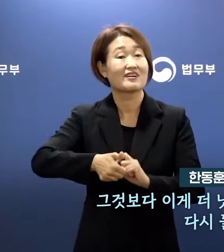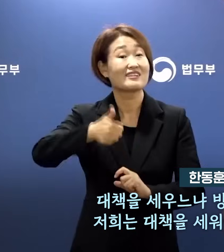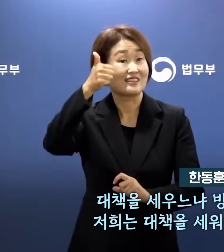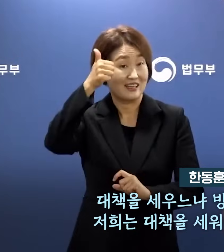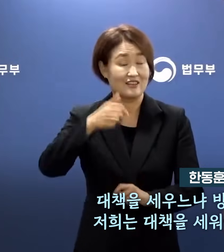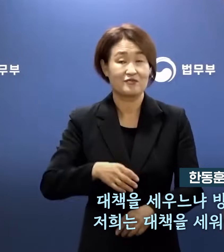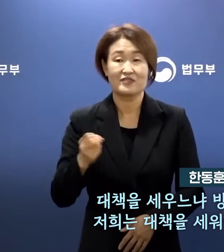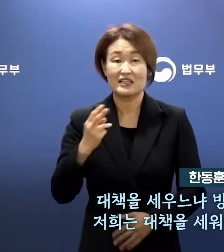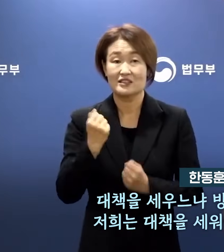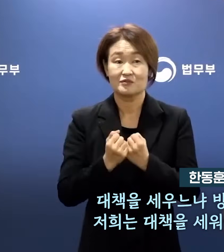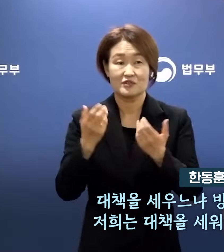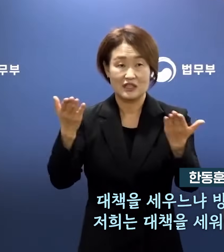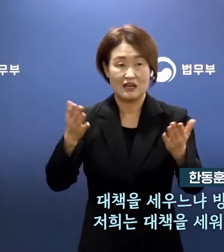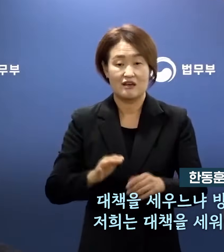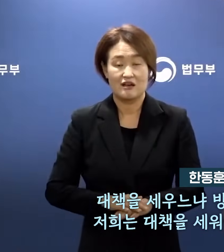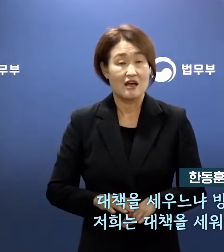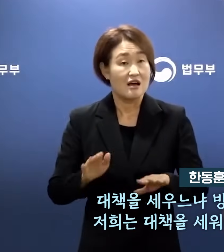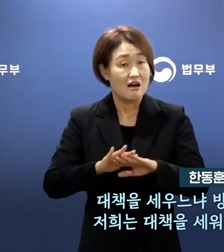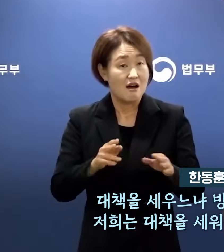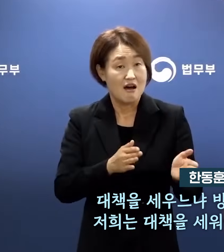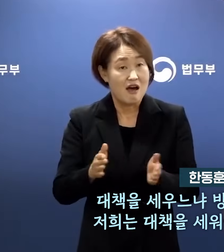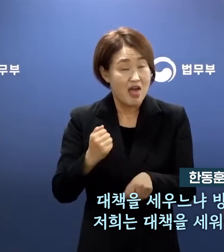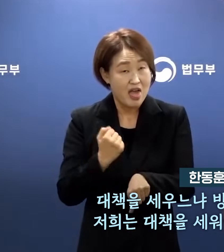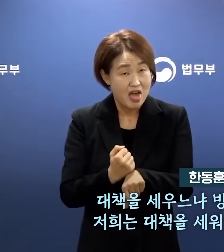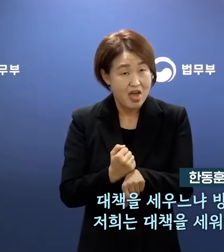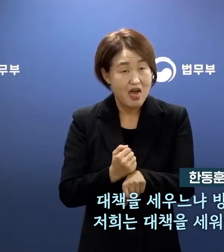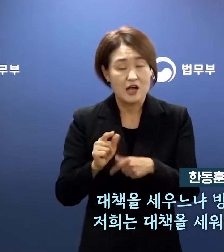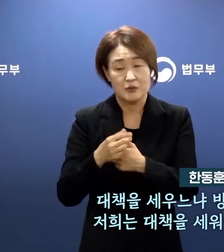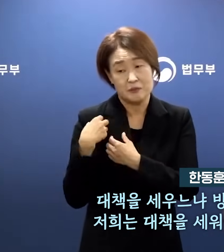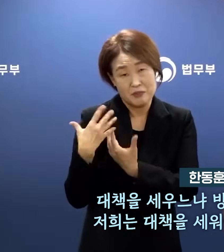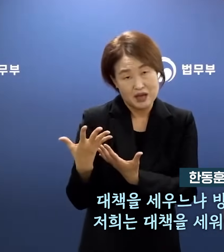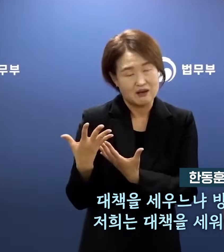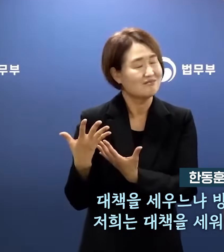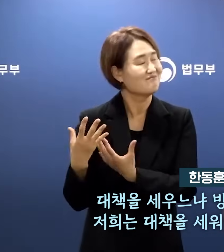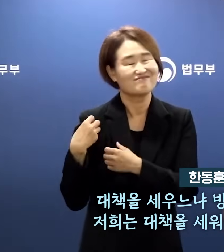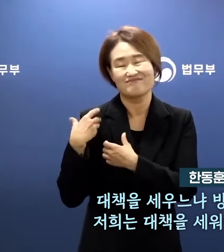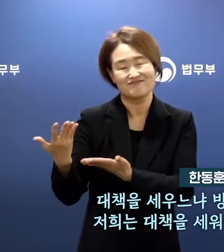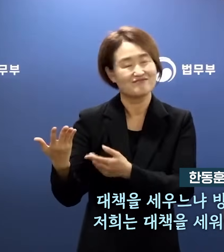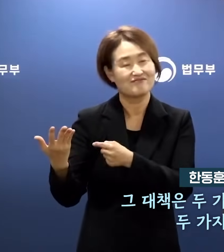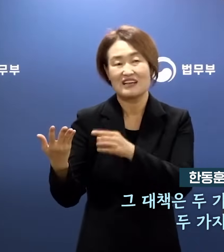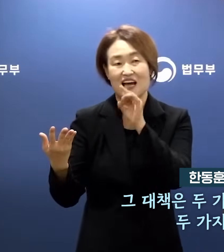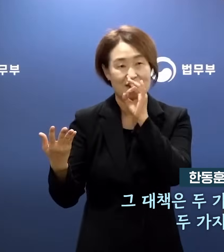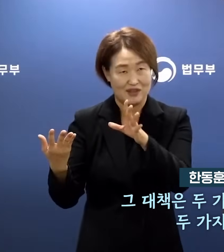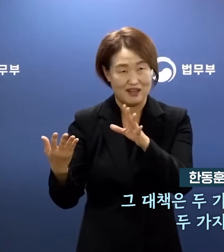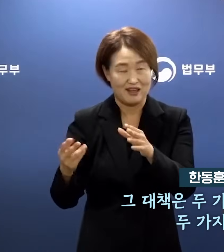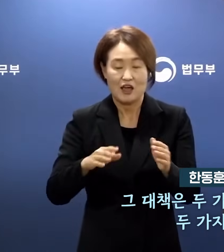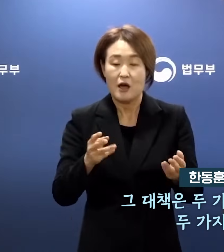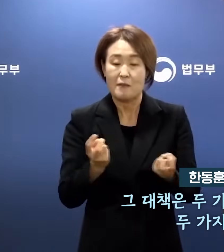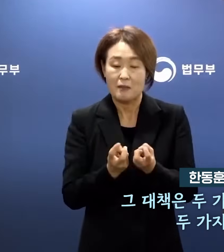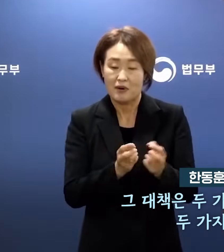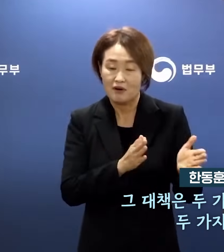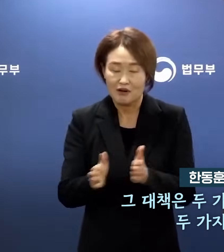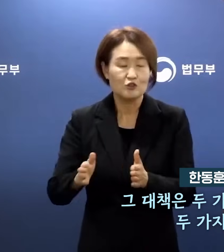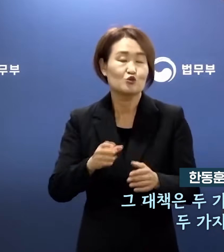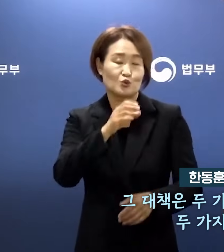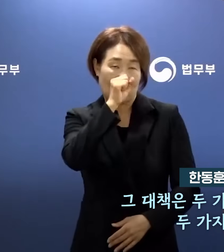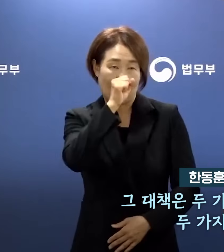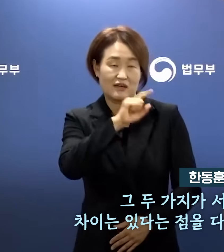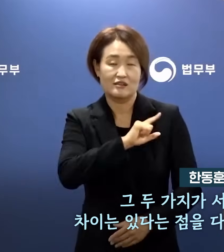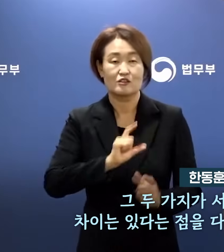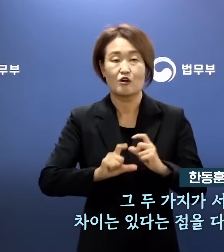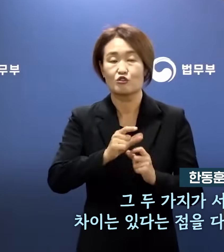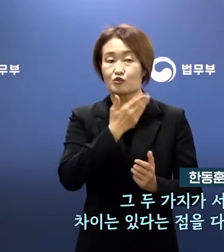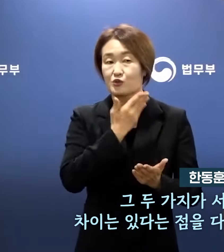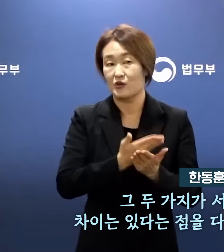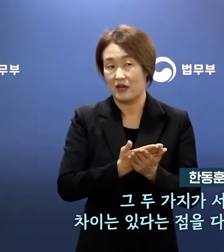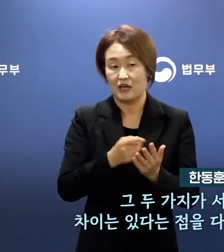돌아갑니다. 대책을 세우느냐 방치하느냐의 문제입니다. 저희는 대책을 세워야 한다고 판단했습니다. 그 대책은 두 가지 중에 하나입니다. 두 가지 중에 하나.